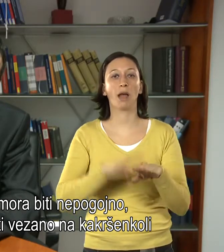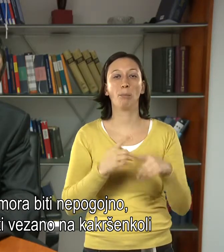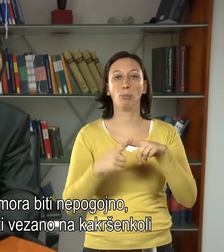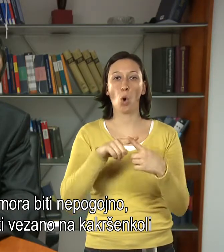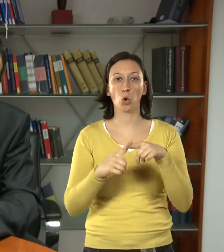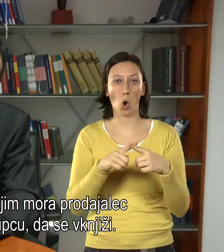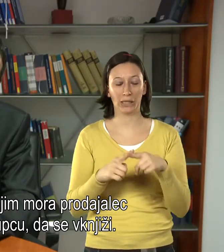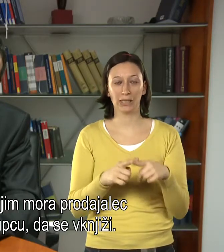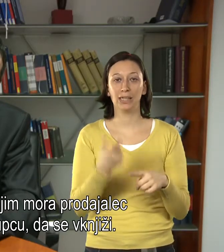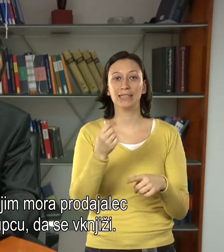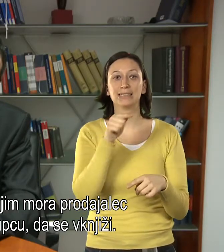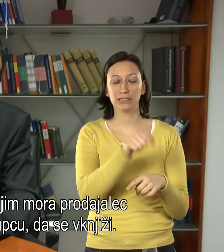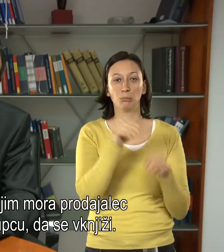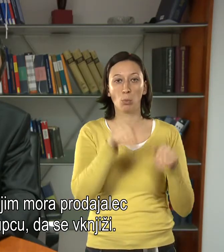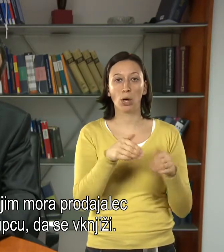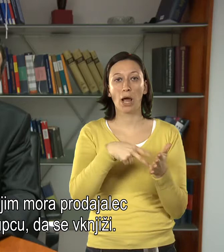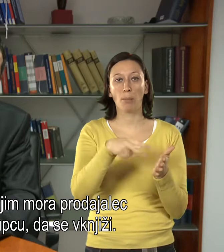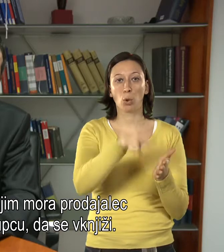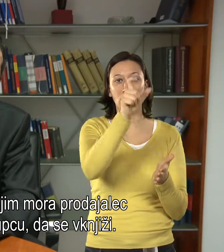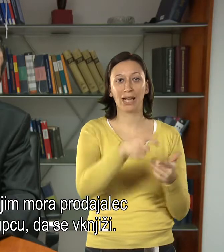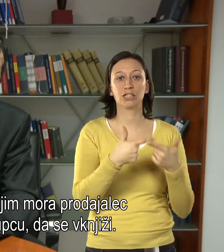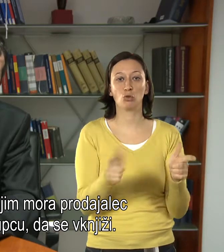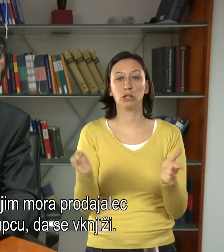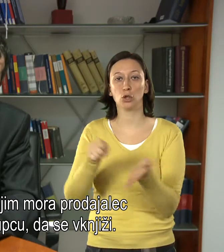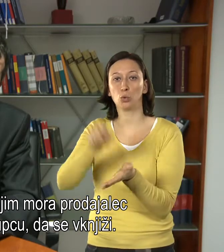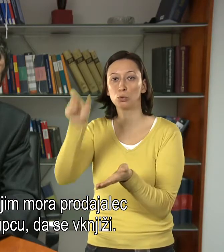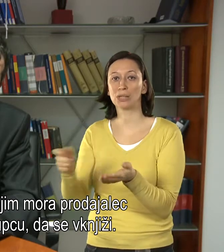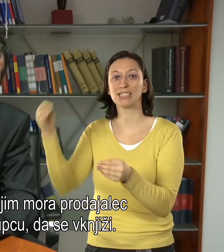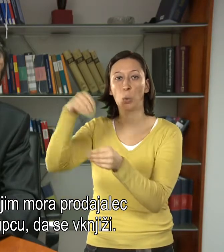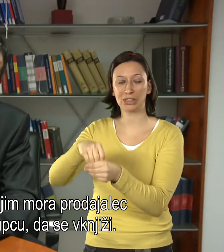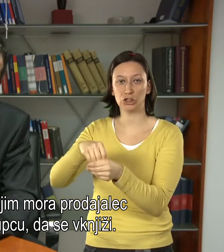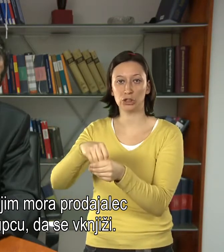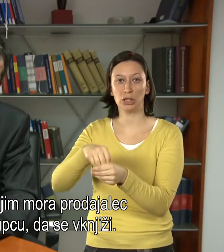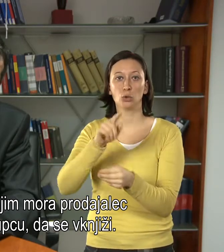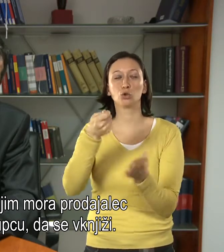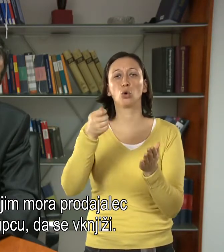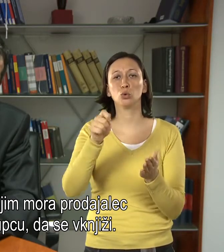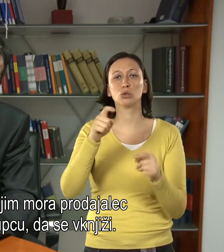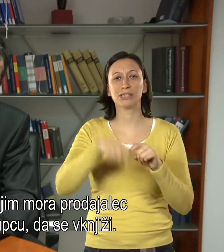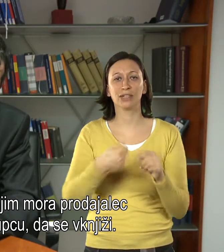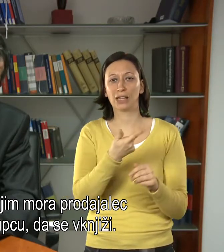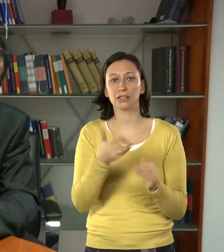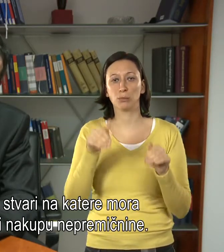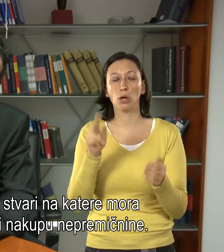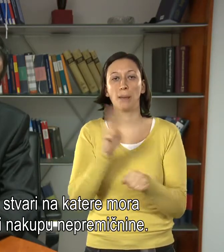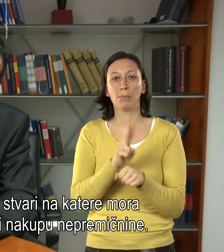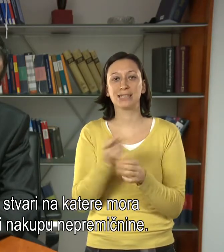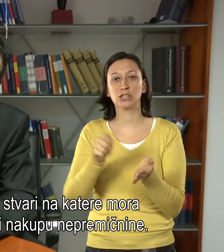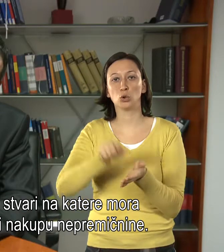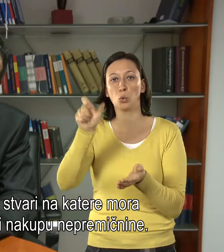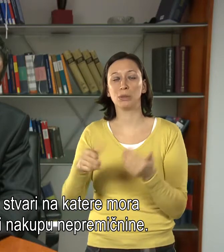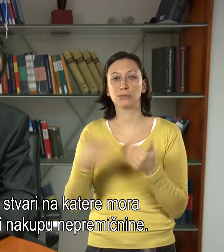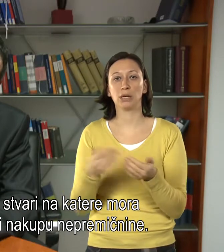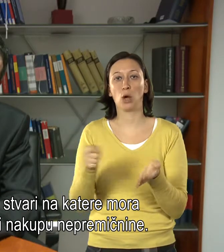na kakršenkoli pogoj in z njim mora prodajalec dovoliti kupcu, da se vknjiži. To so ključne stvari, na katere